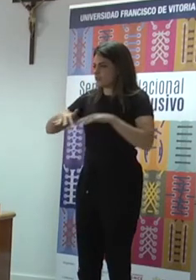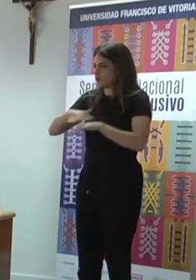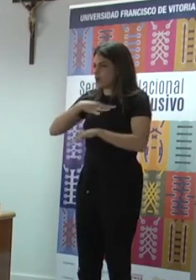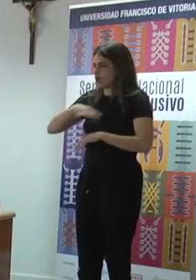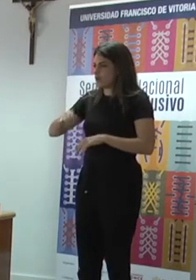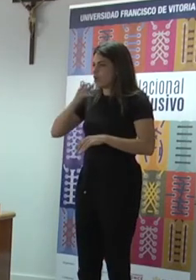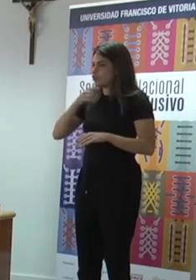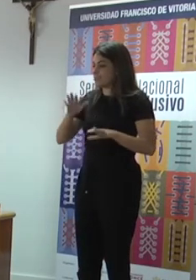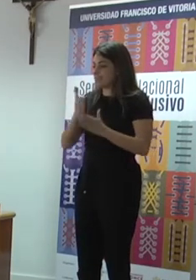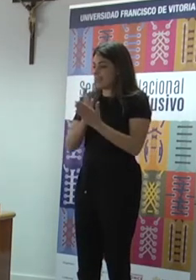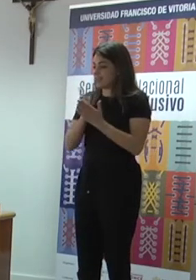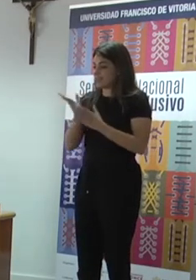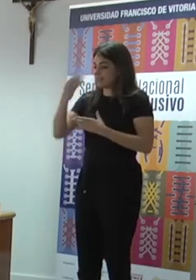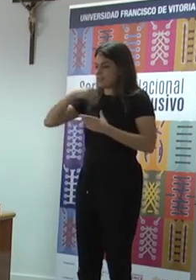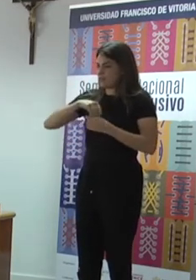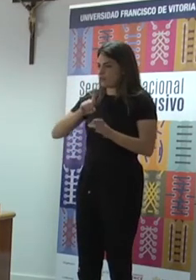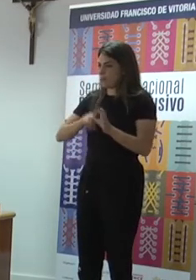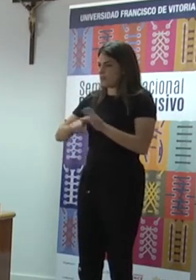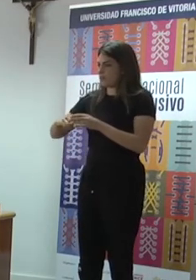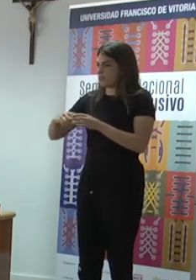están dentro de la clase, no estamos excluyendo a nadie.